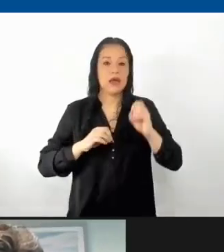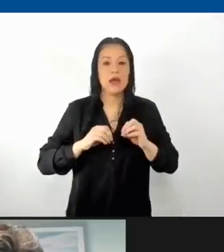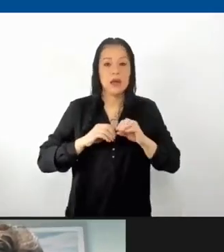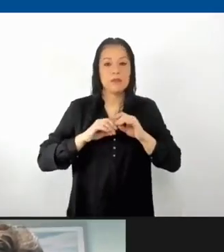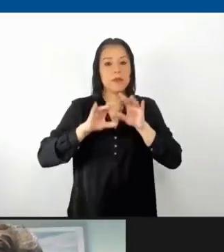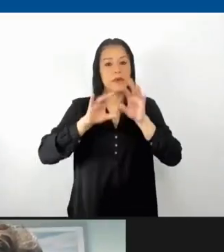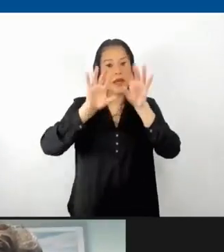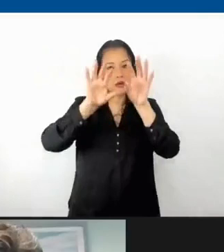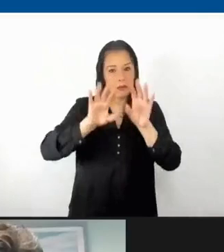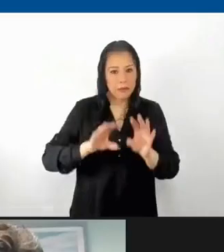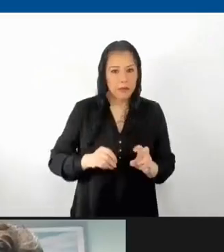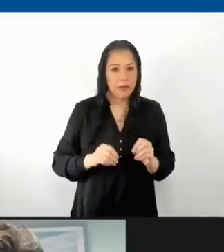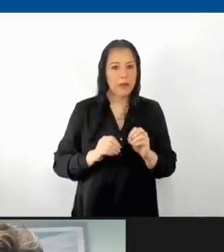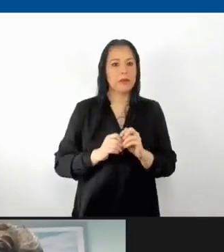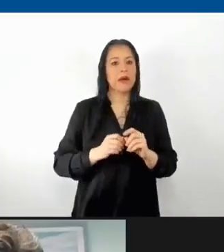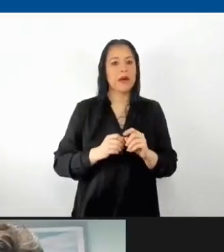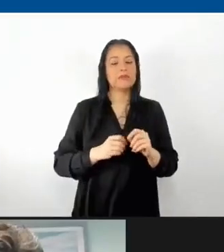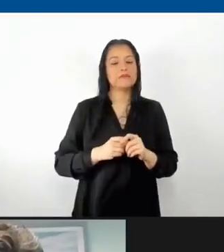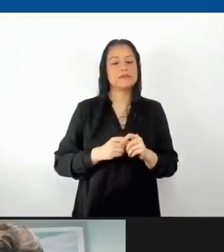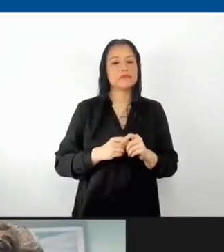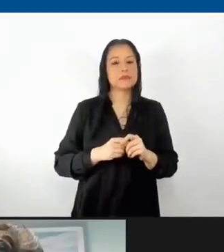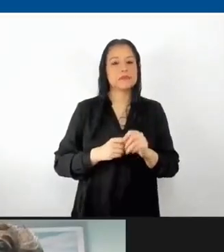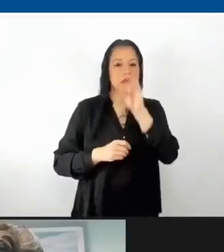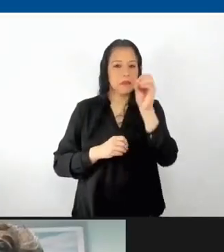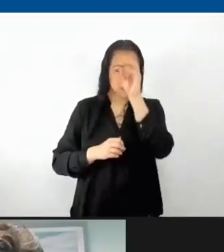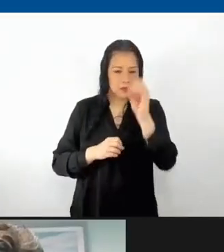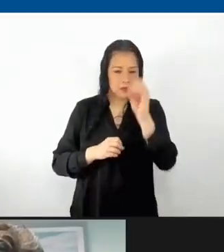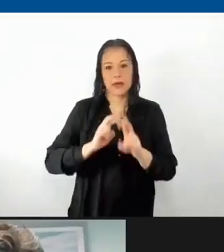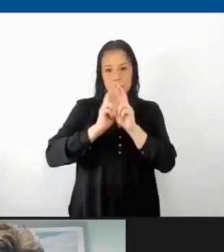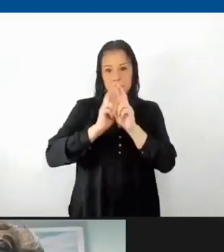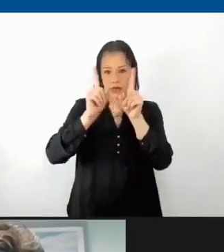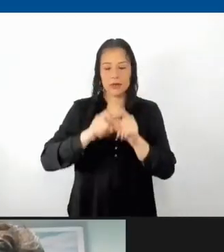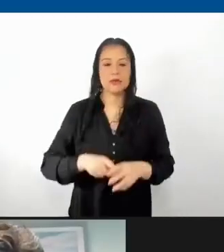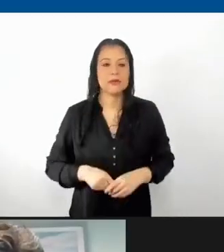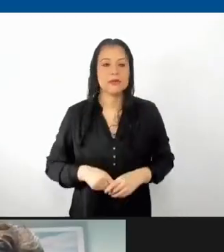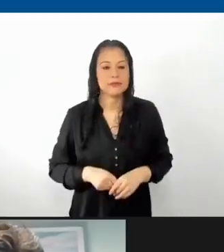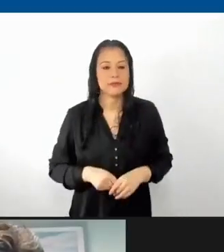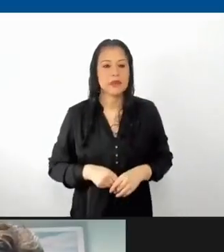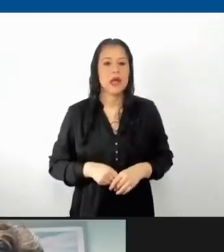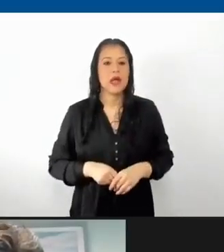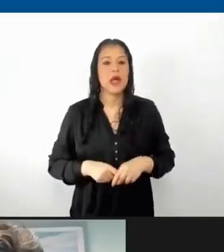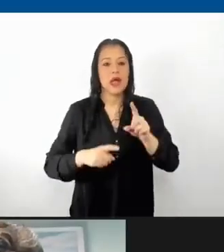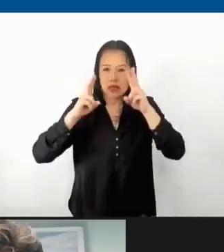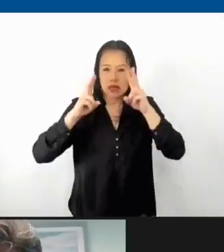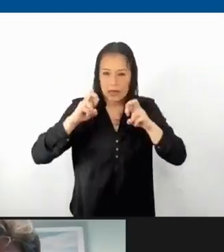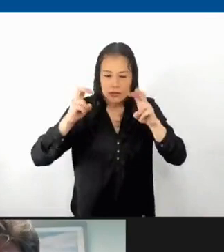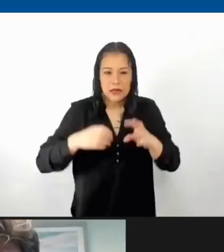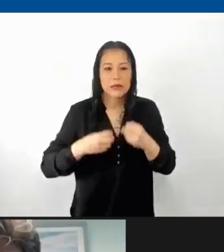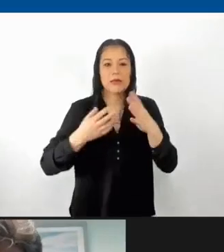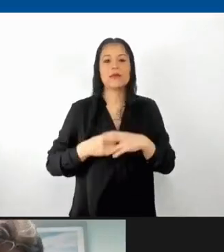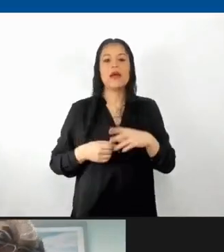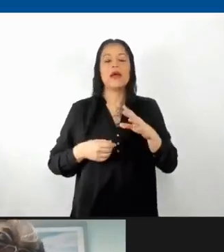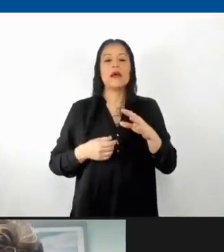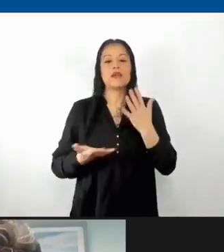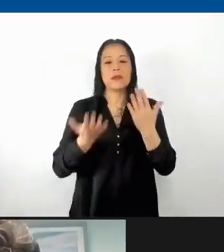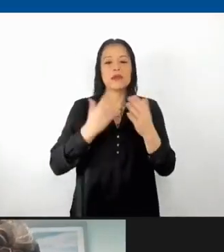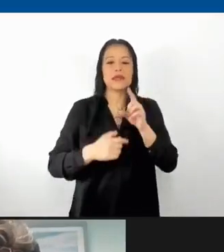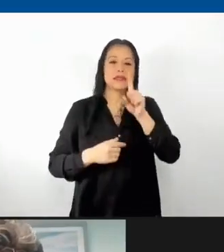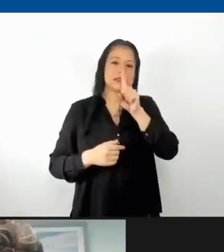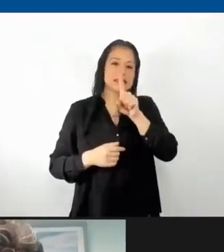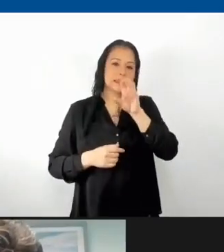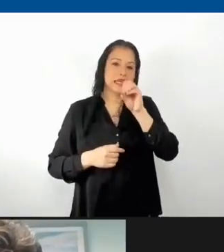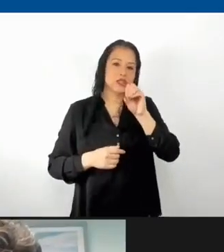para responder a la pregunta de la persona. Ellos calcularon que en 101